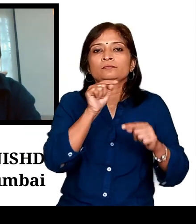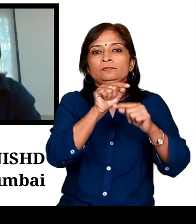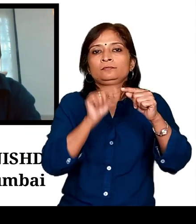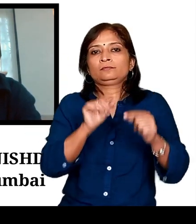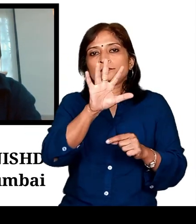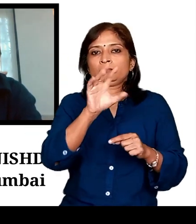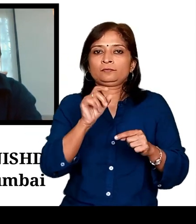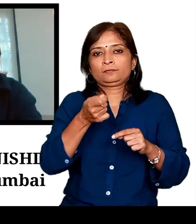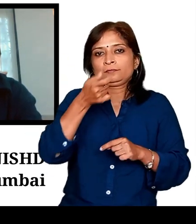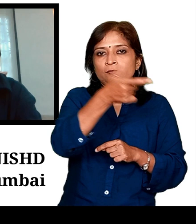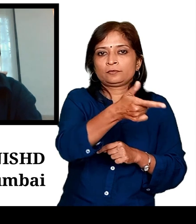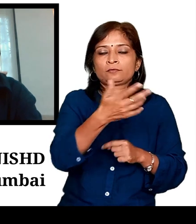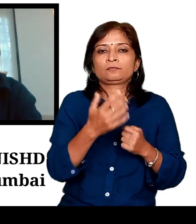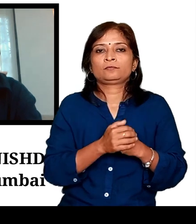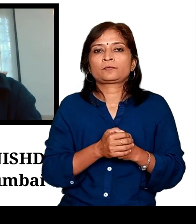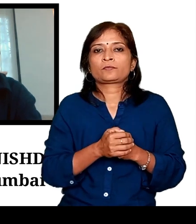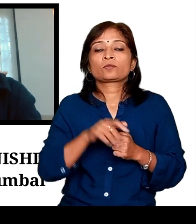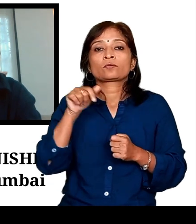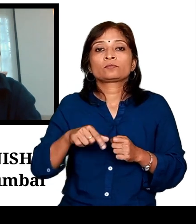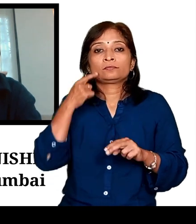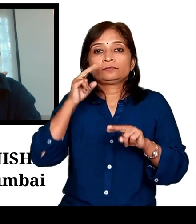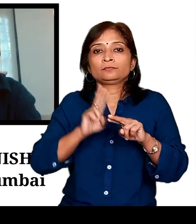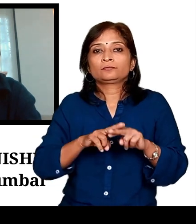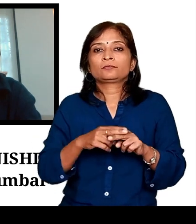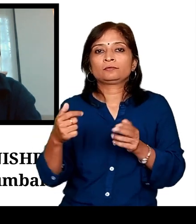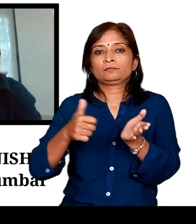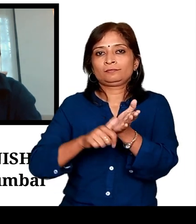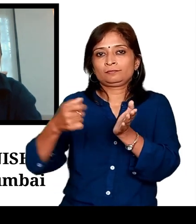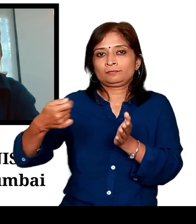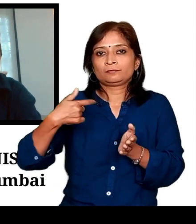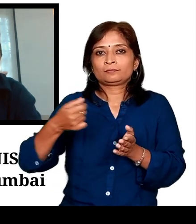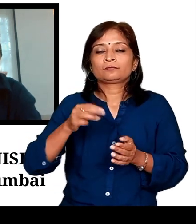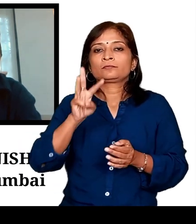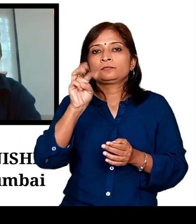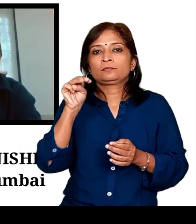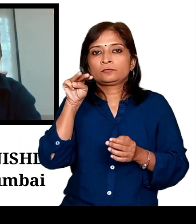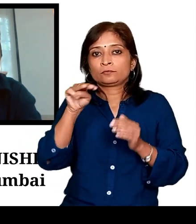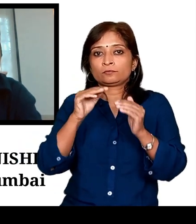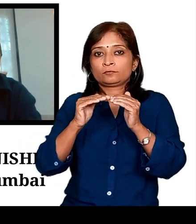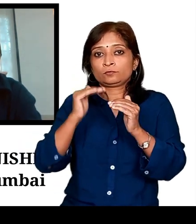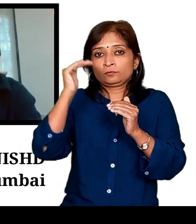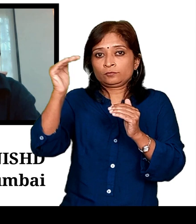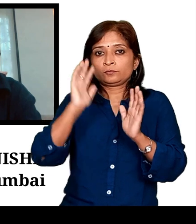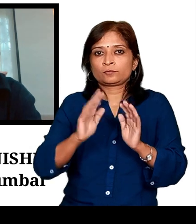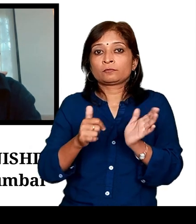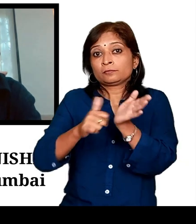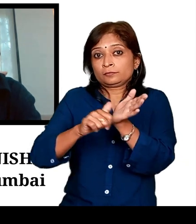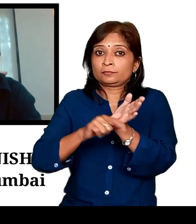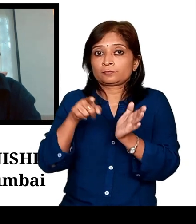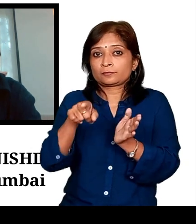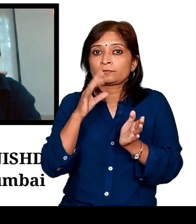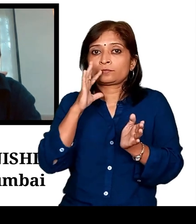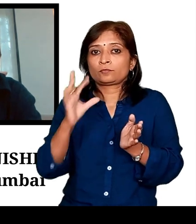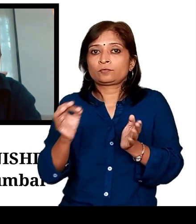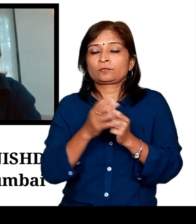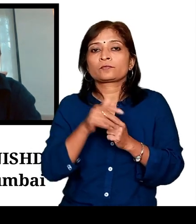लिया जाता है। और 30,000 के ऊपर अगर इनकम है, ये पर मंथ की बात कर रहा हूं मैं, 30,000 के ऊपर अगर